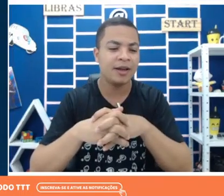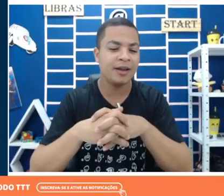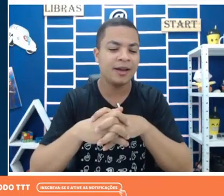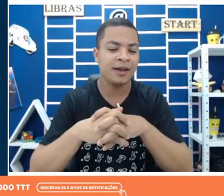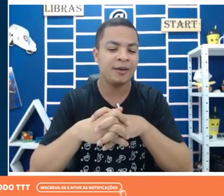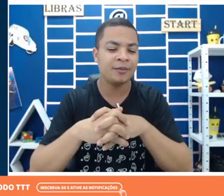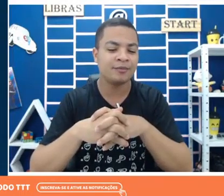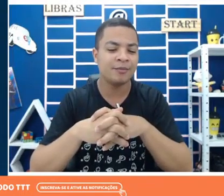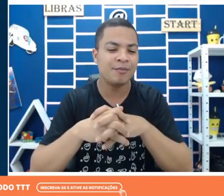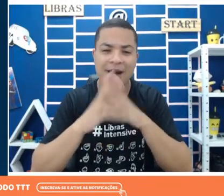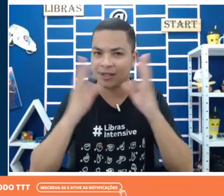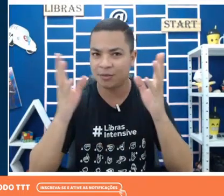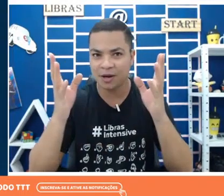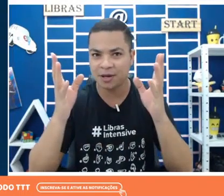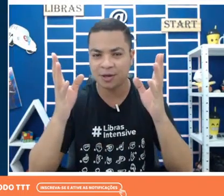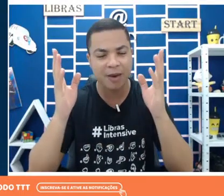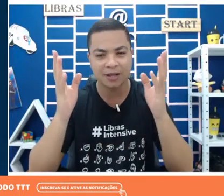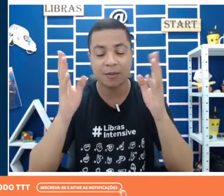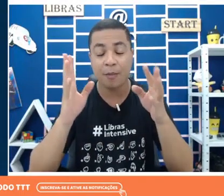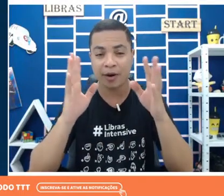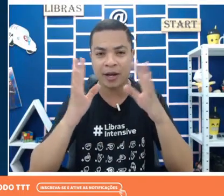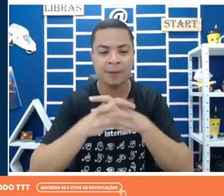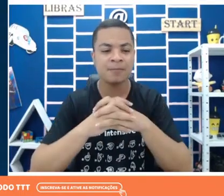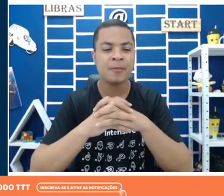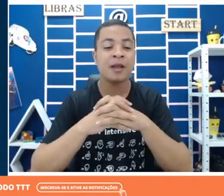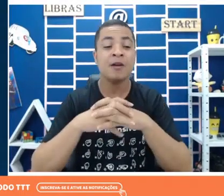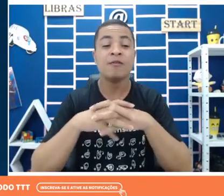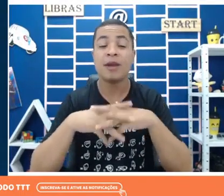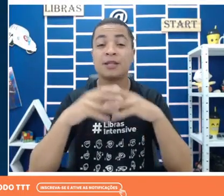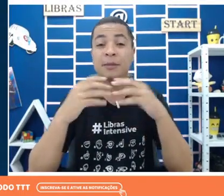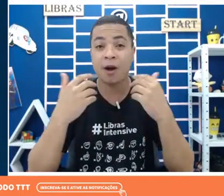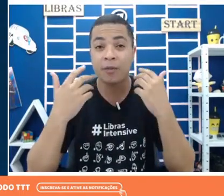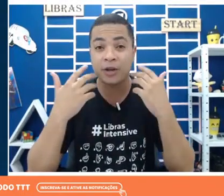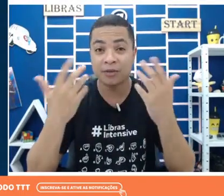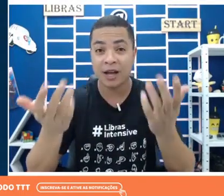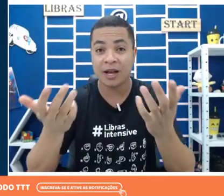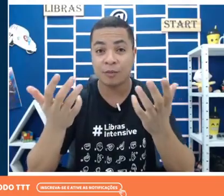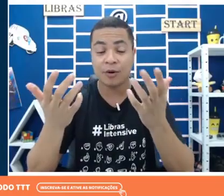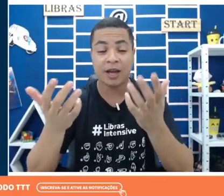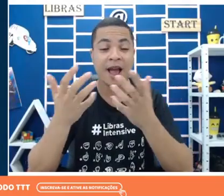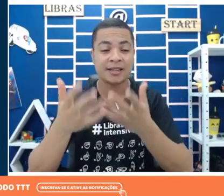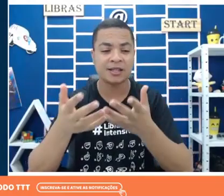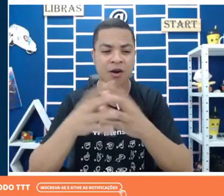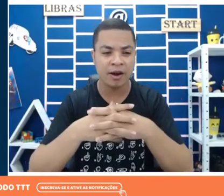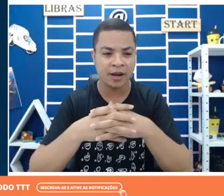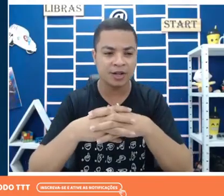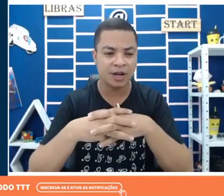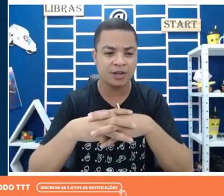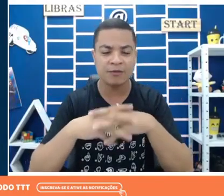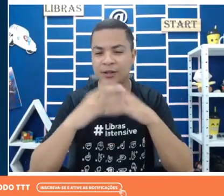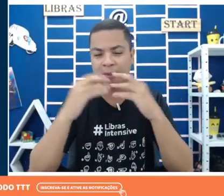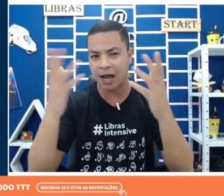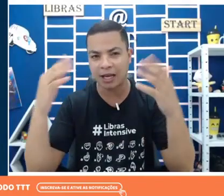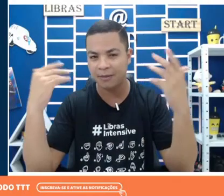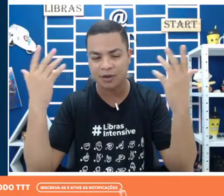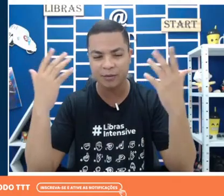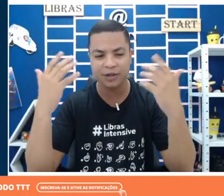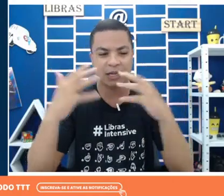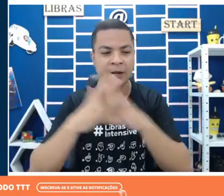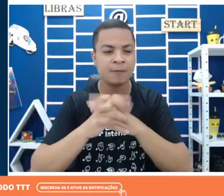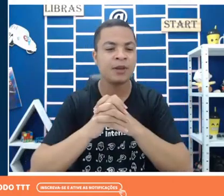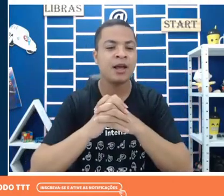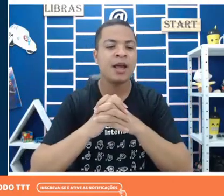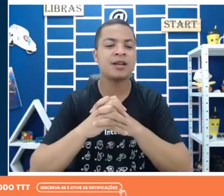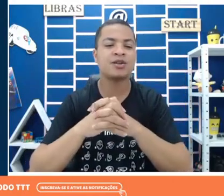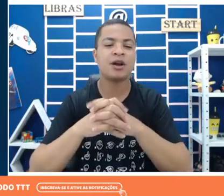conseguiu. E máximo, né, gente? Máximo. Por quê? Vamos lá explicar um pouquinho do porquê. A história, gente, vou explicar aqui, mas todo mundo